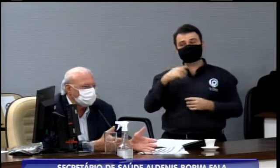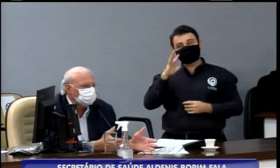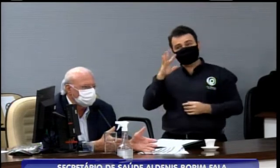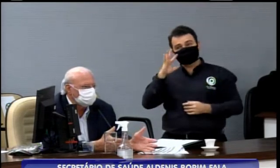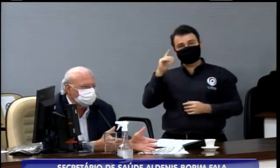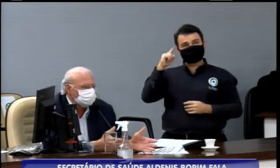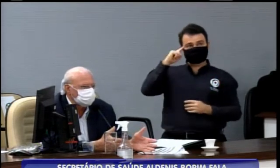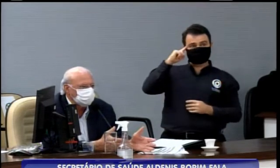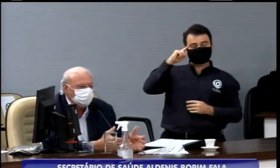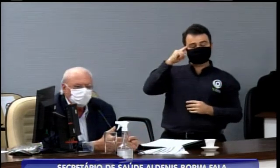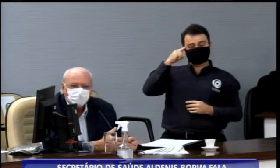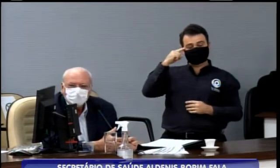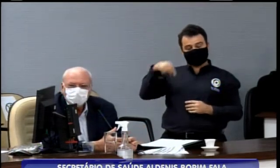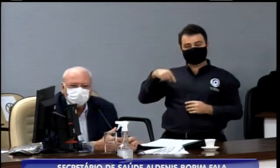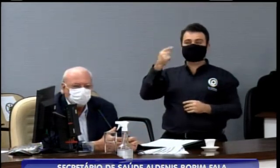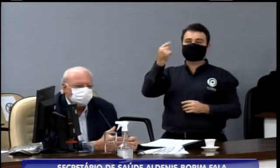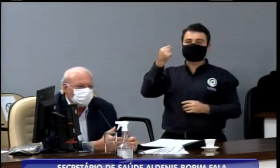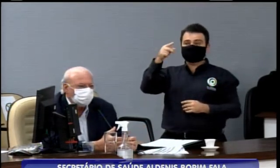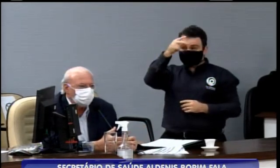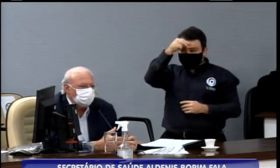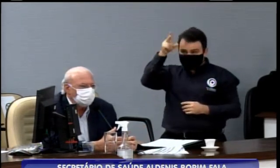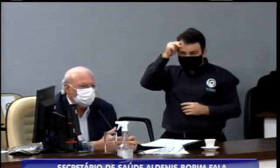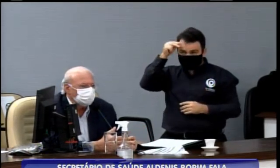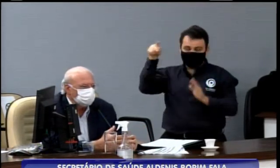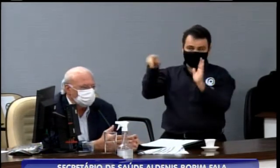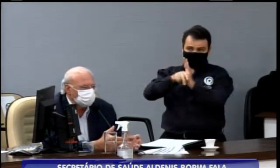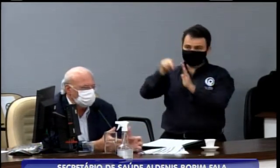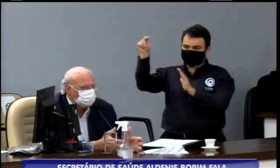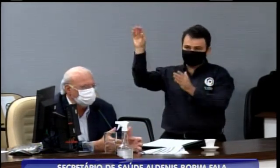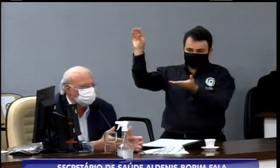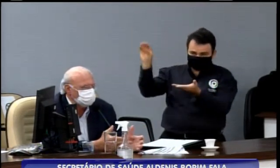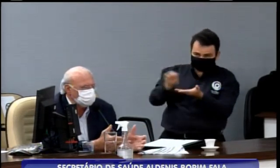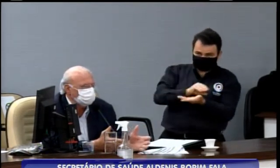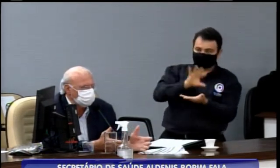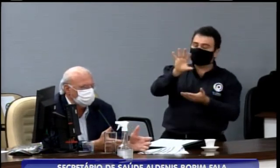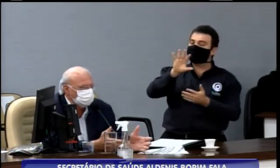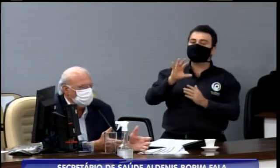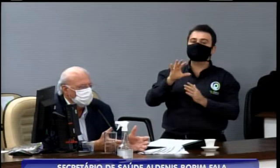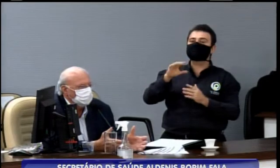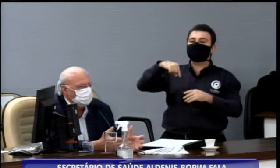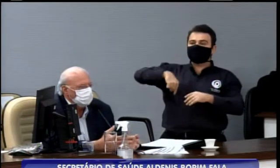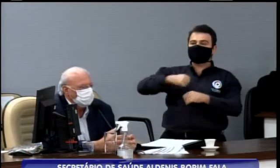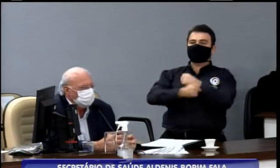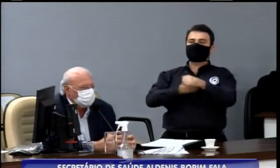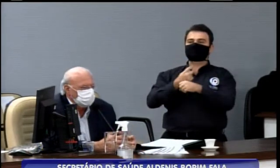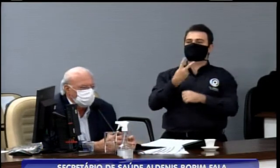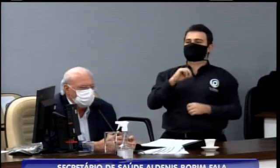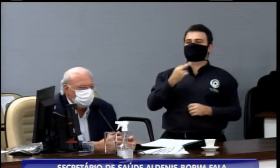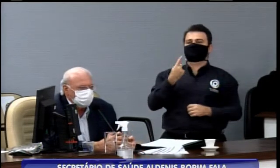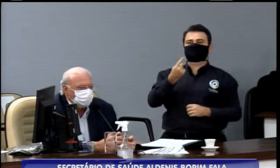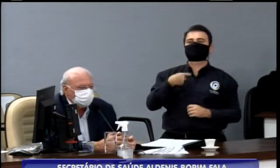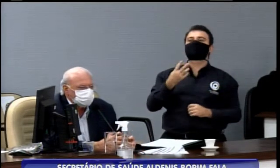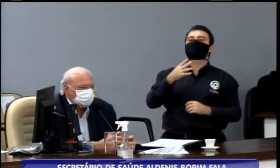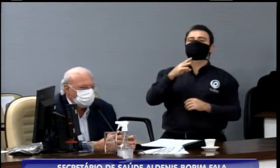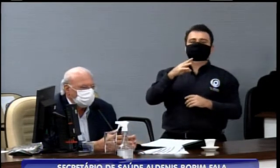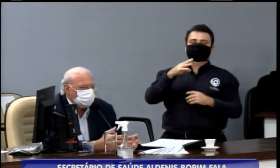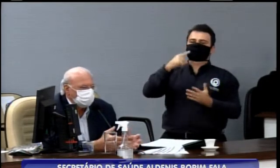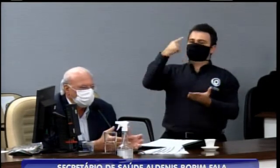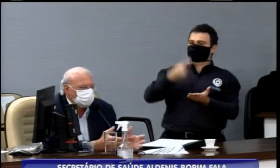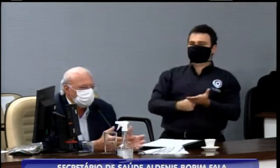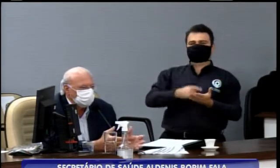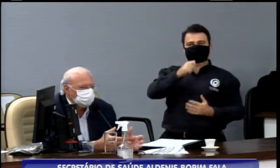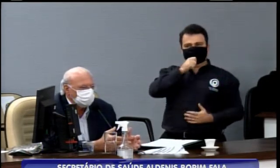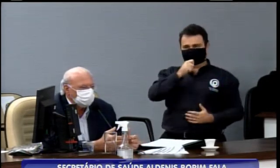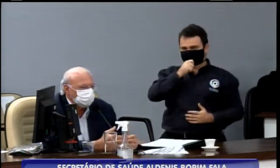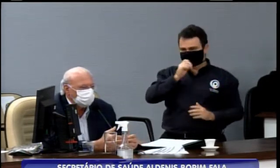do próprio município, que não estava previsto no orçamento desse ano e que nós, de qualquer